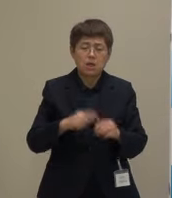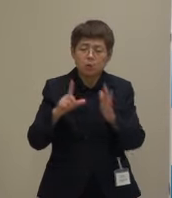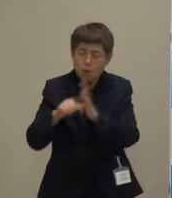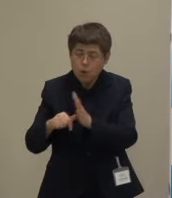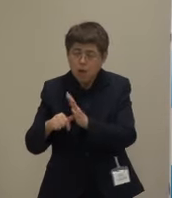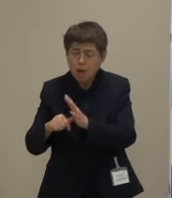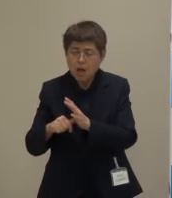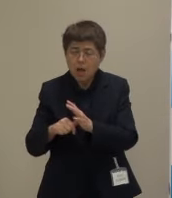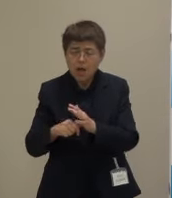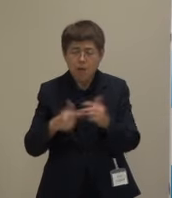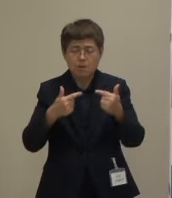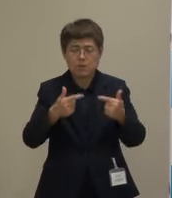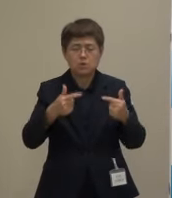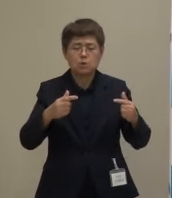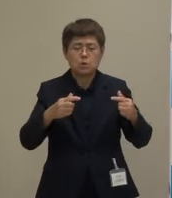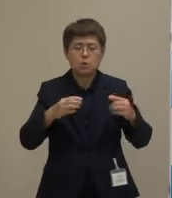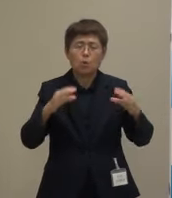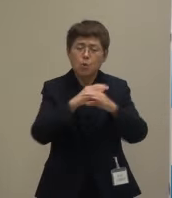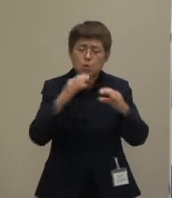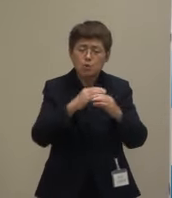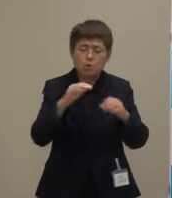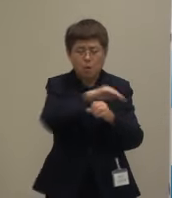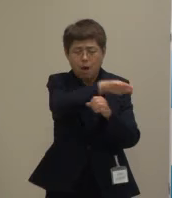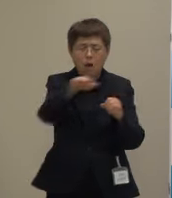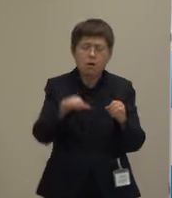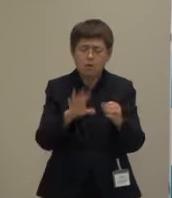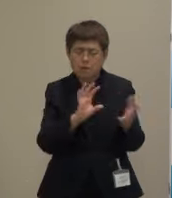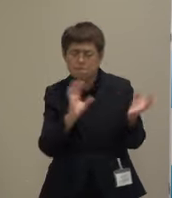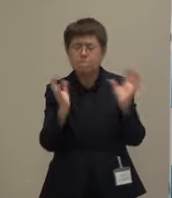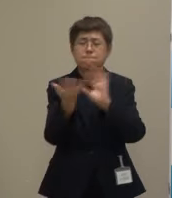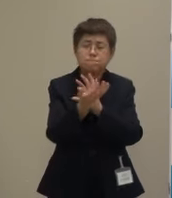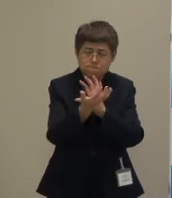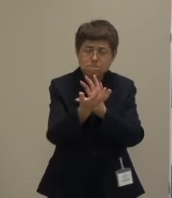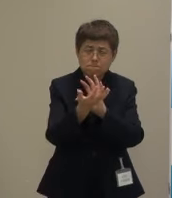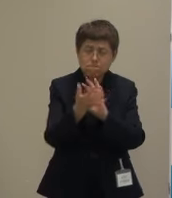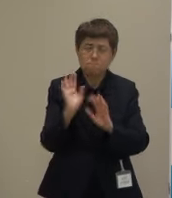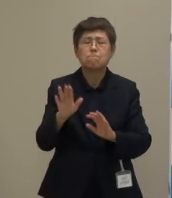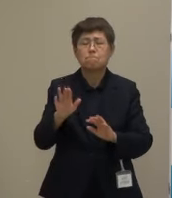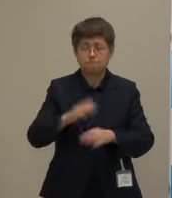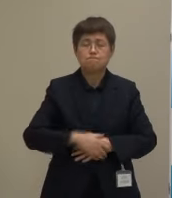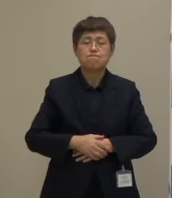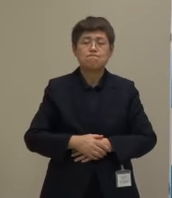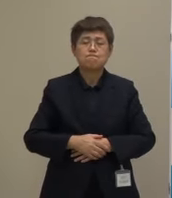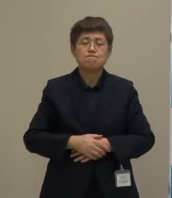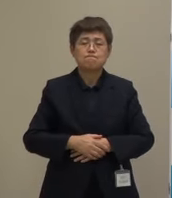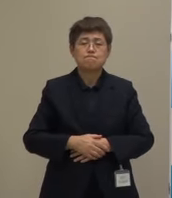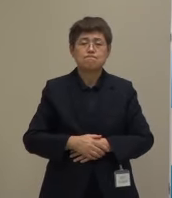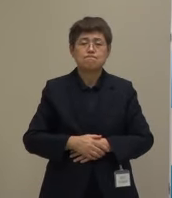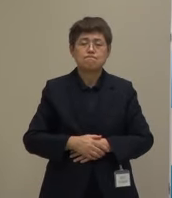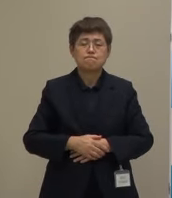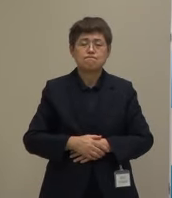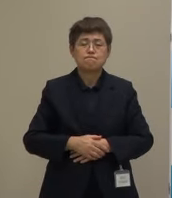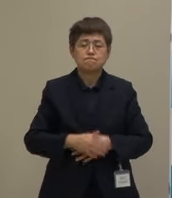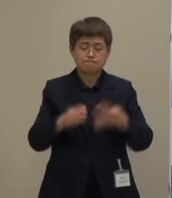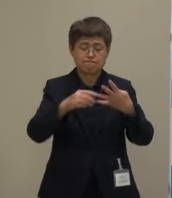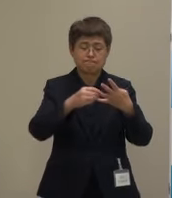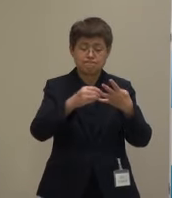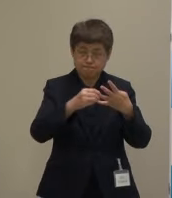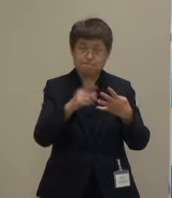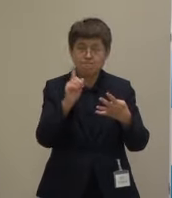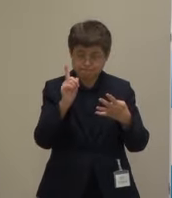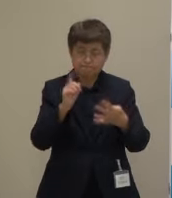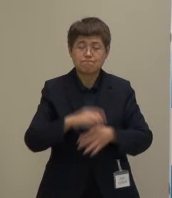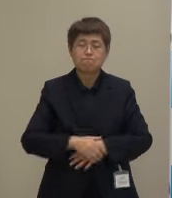締結時とはバス交通を取り巻く環境が大きく変化しているということです。3点目